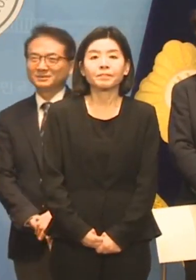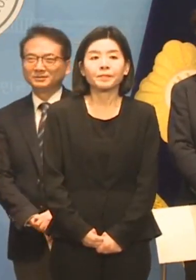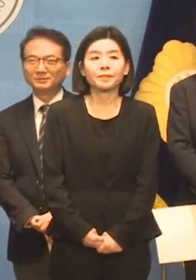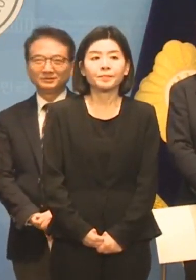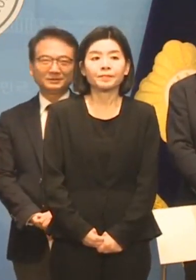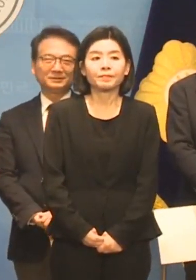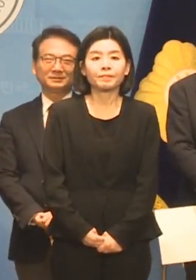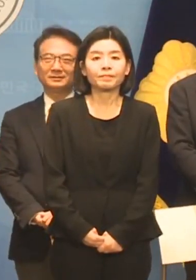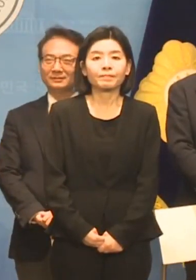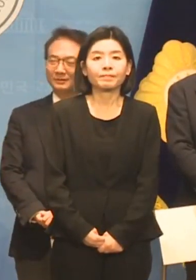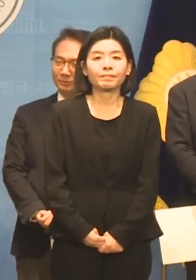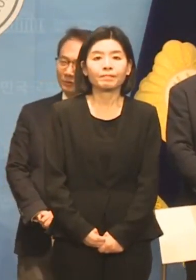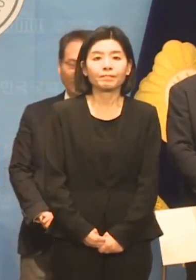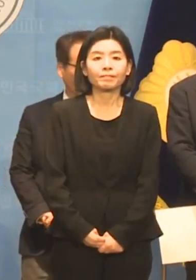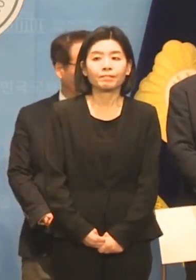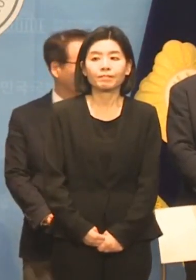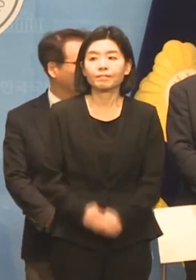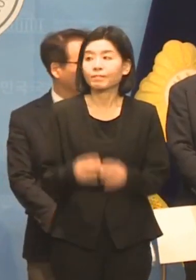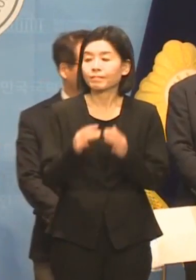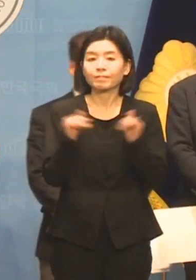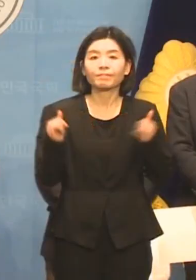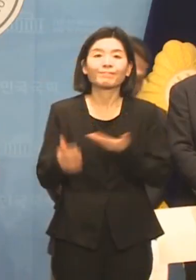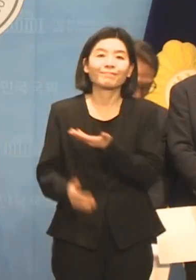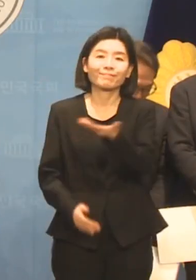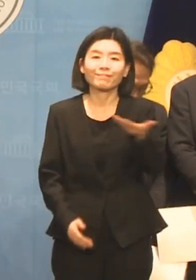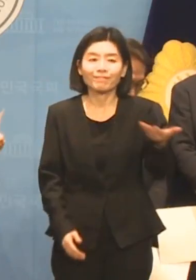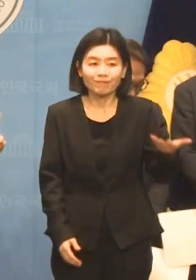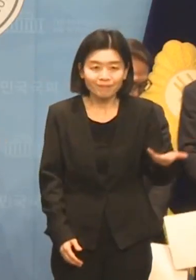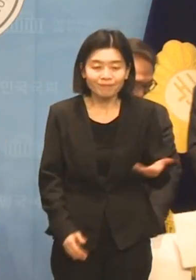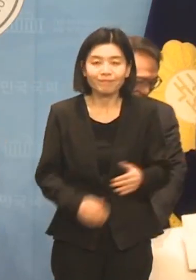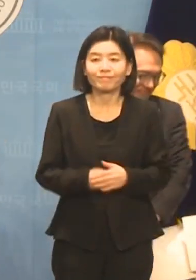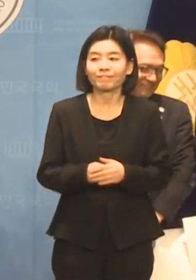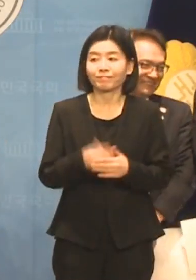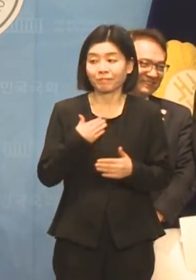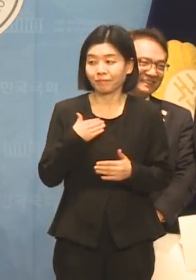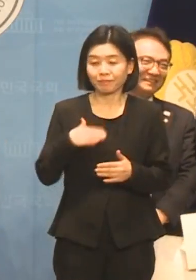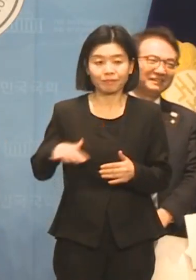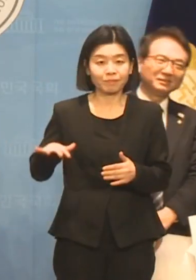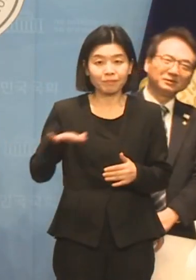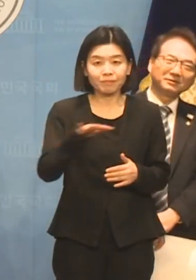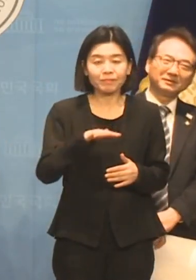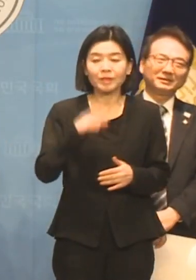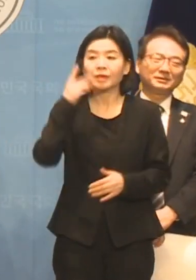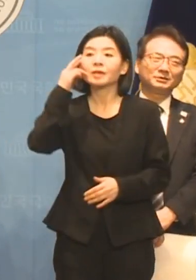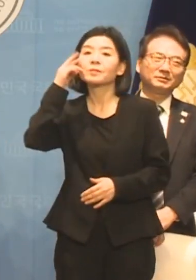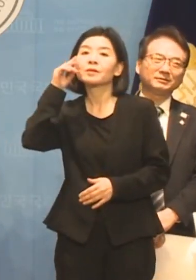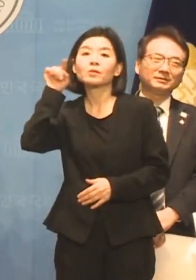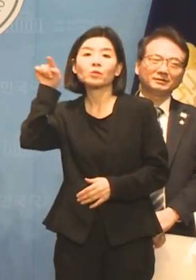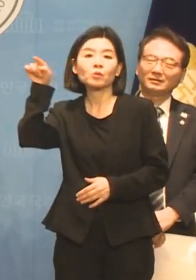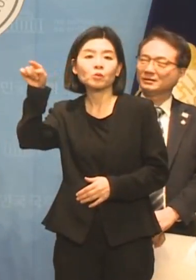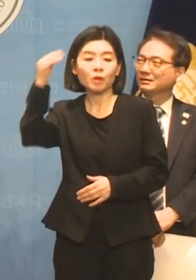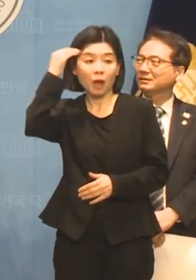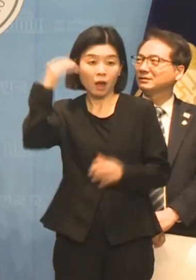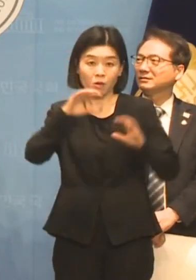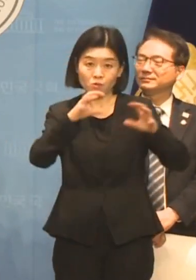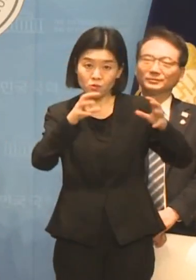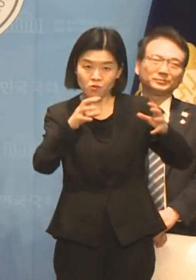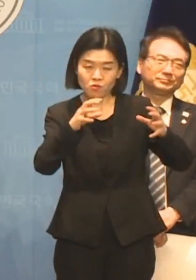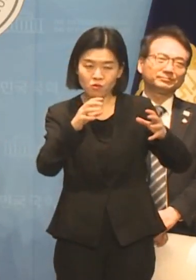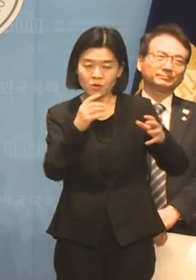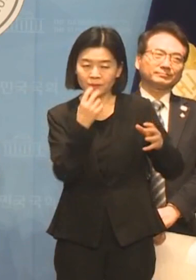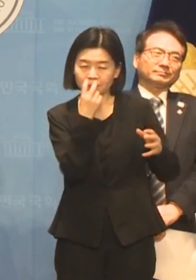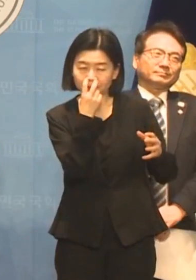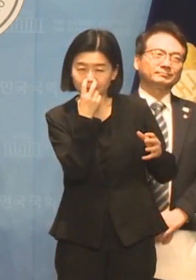예, 존경하는 국민 여러분, 저희들은 미국의 대한민국에 대한